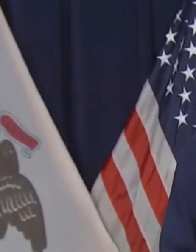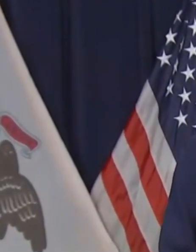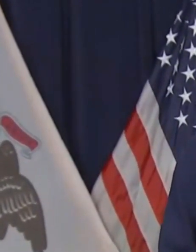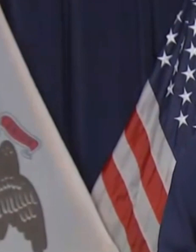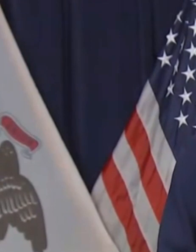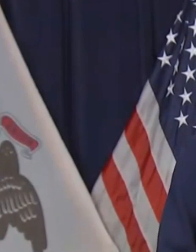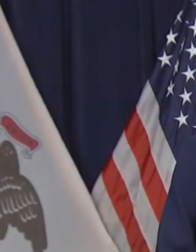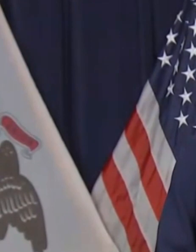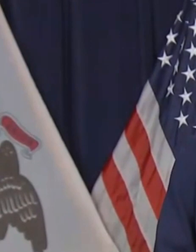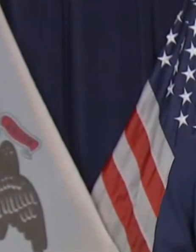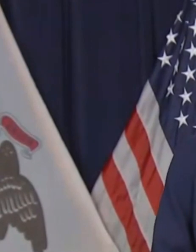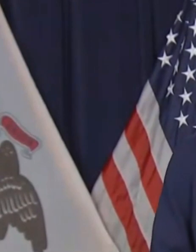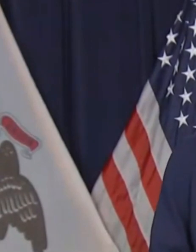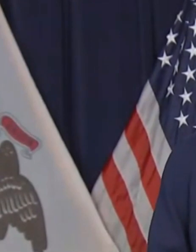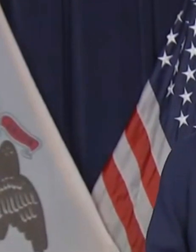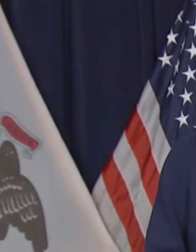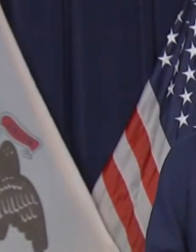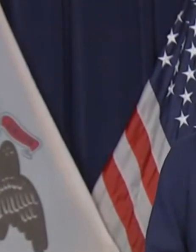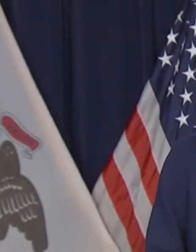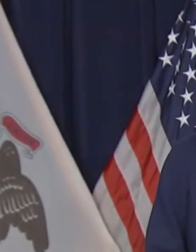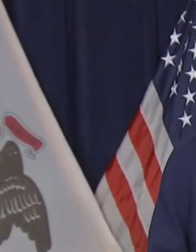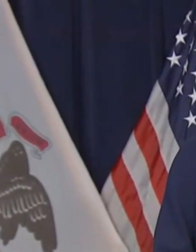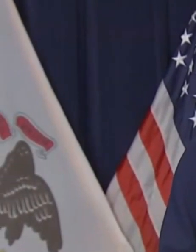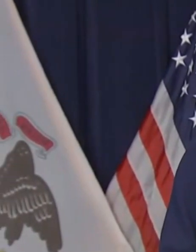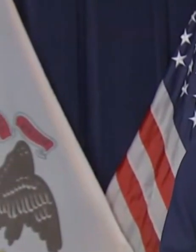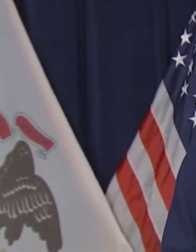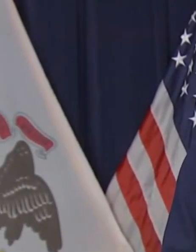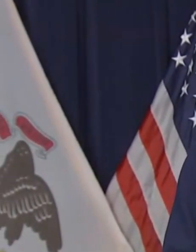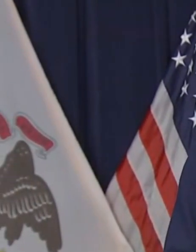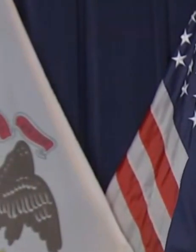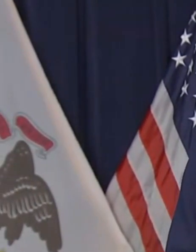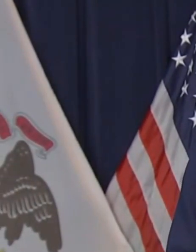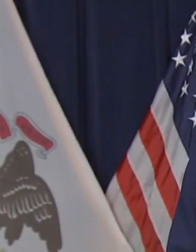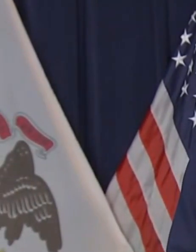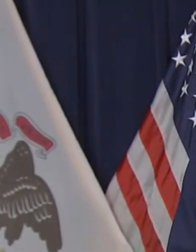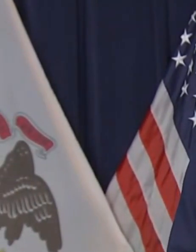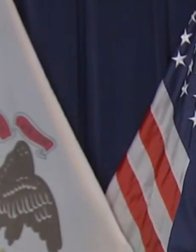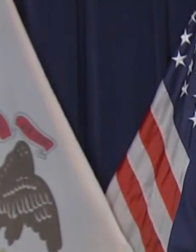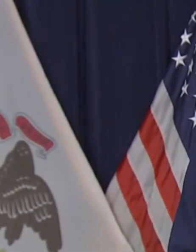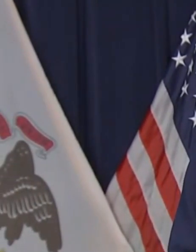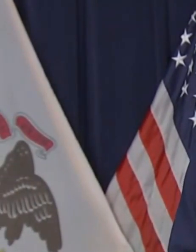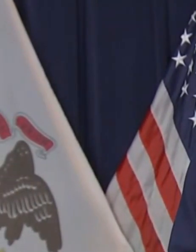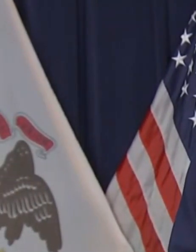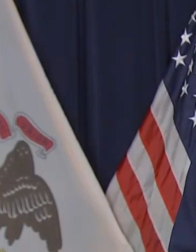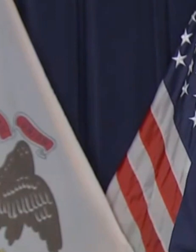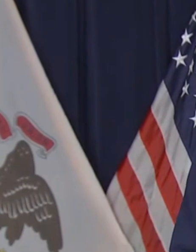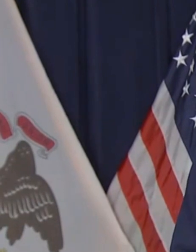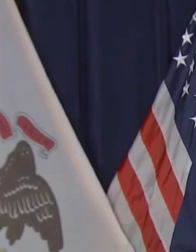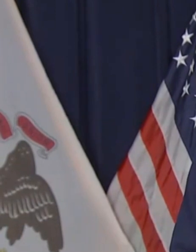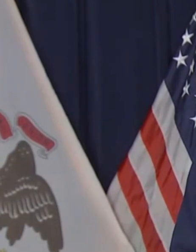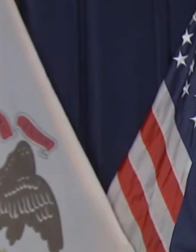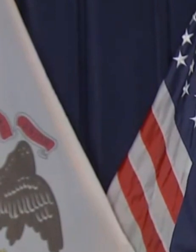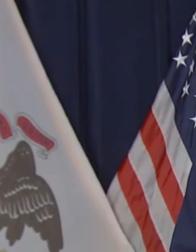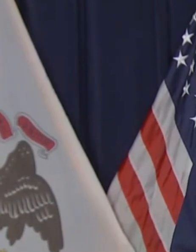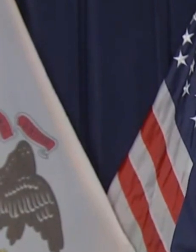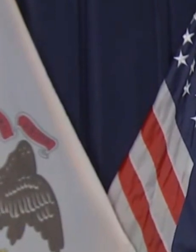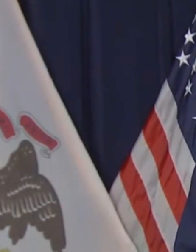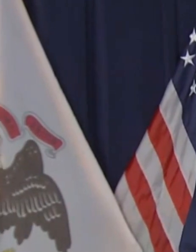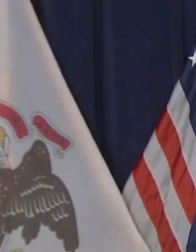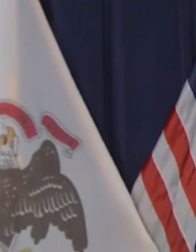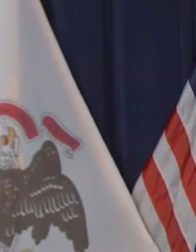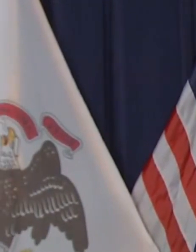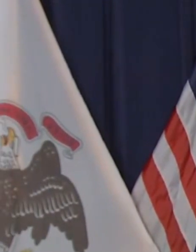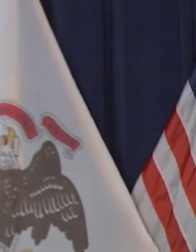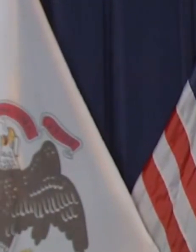ofrecer pruebas en sus comunidades. Desde hoy, los sitios de pruebas móviles, algunos hospitales, clínicas